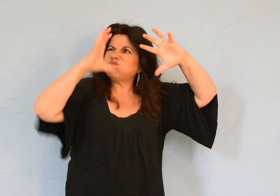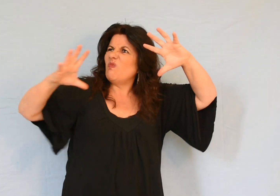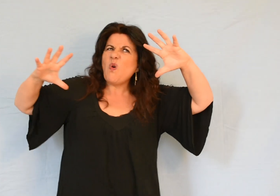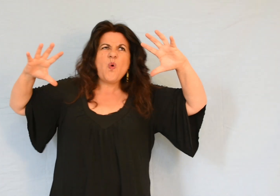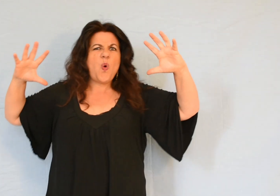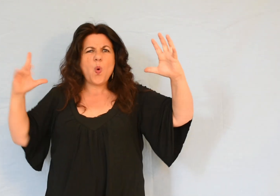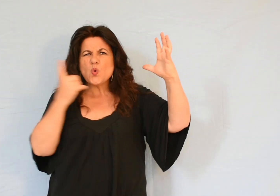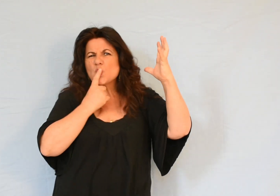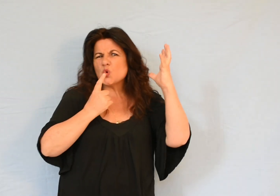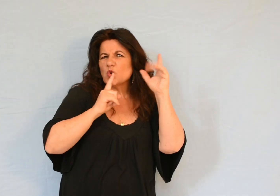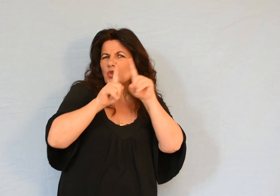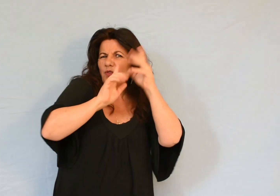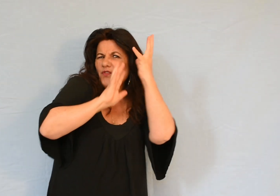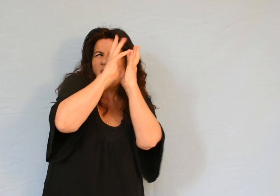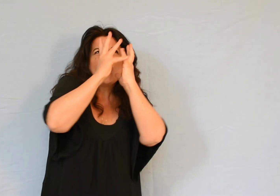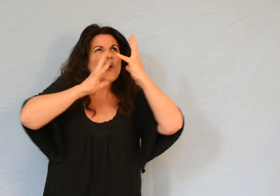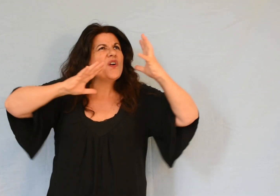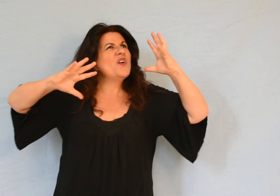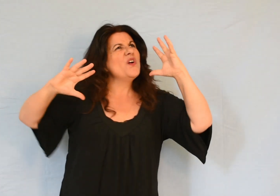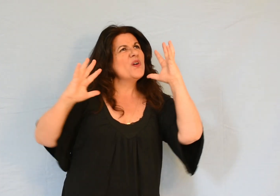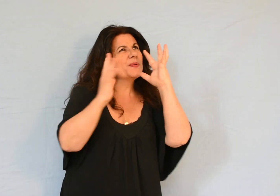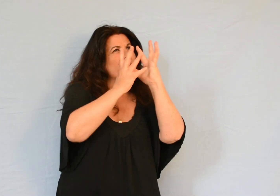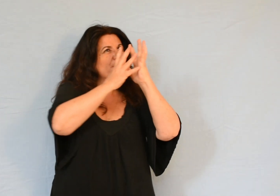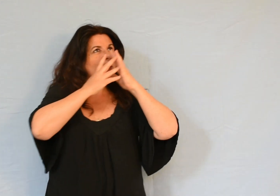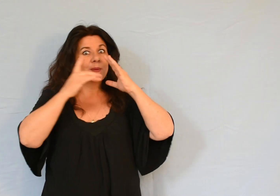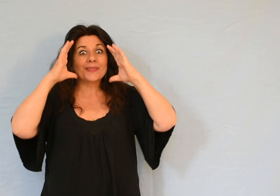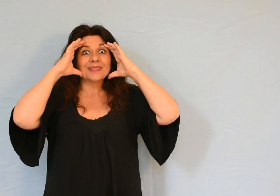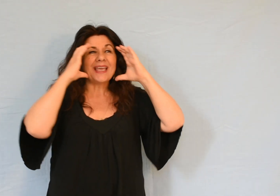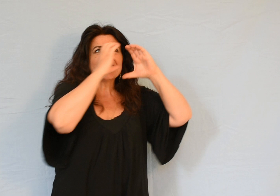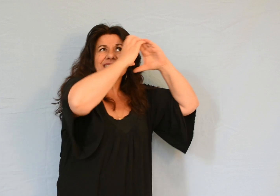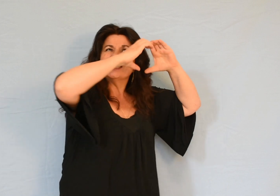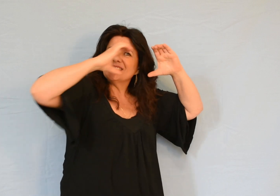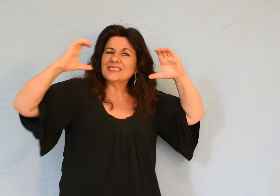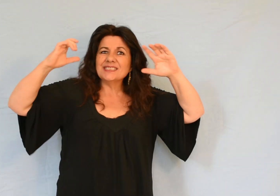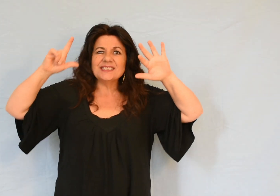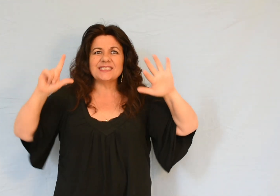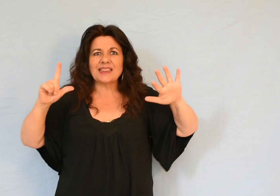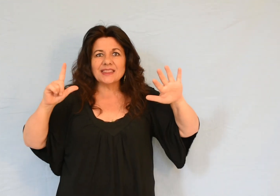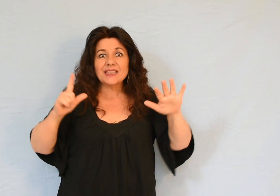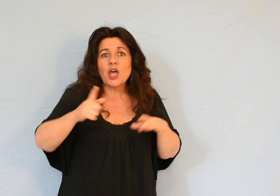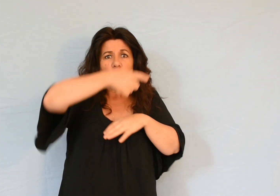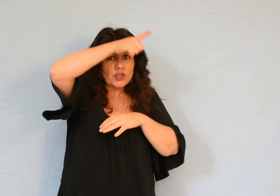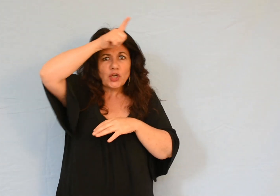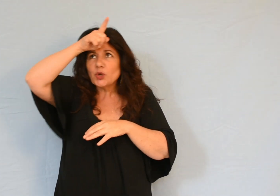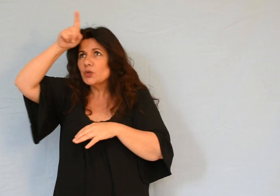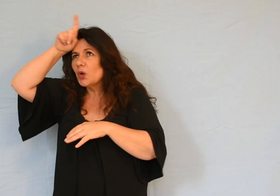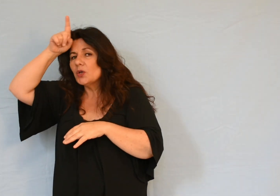avec 7 têtes et 10 cornes et sur laquelle des 7 têtes, chacune des